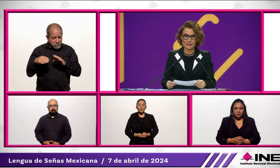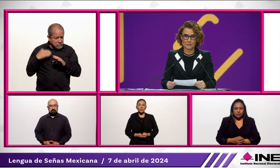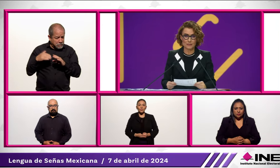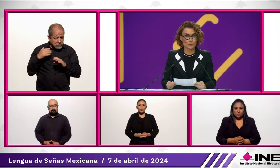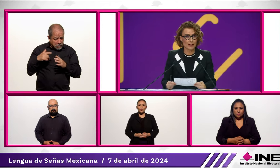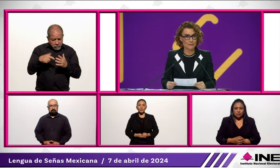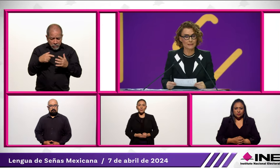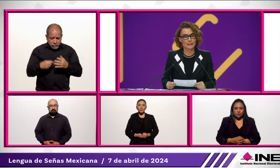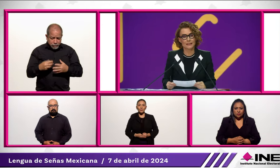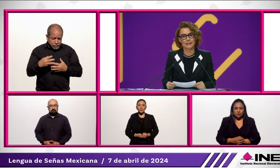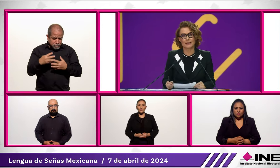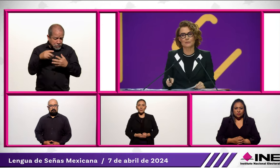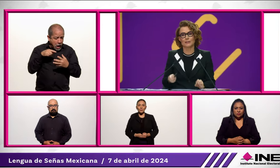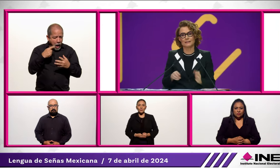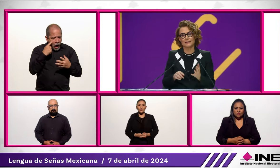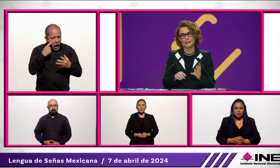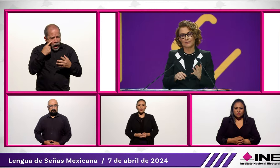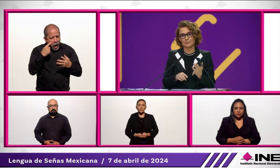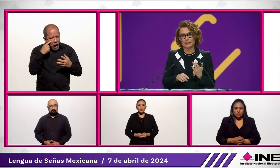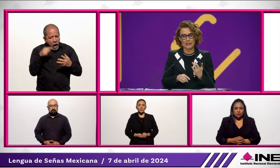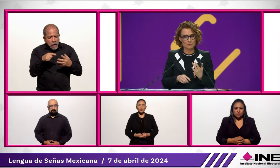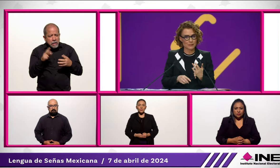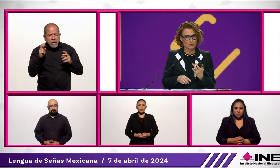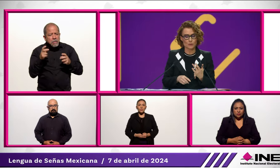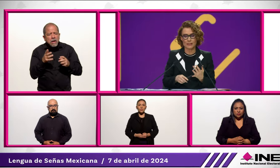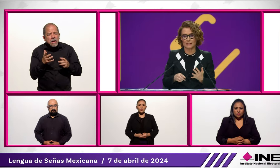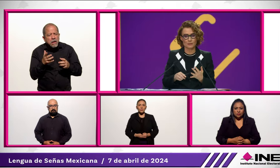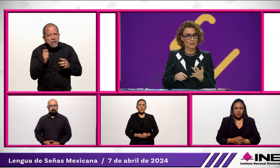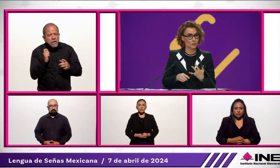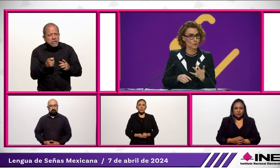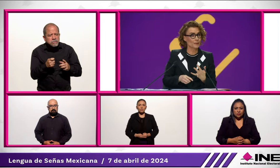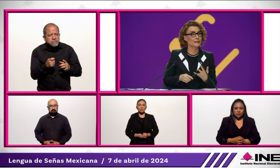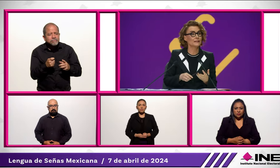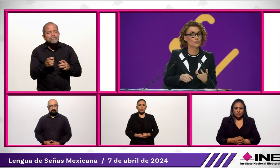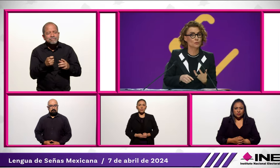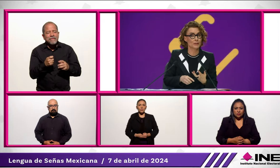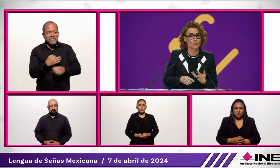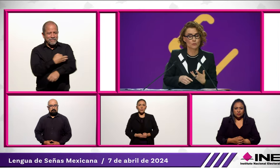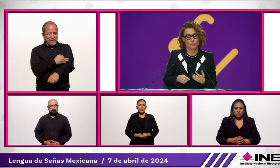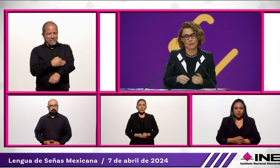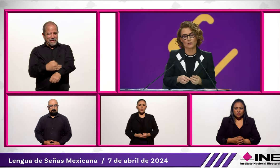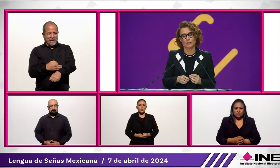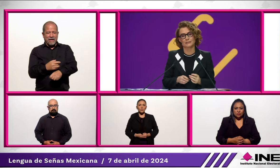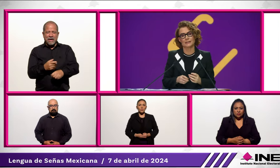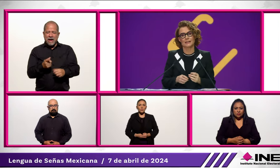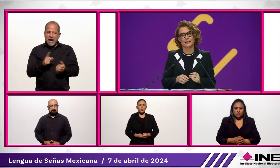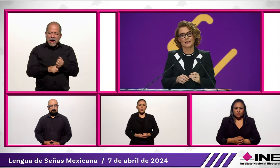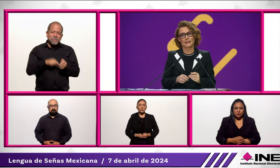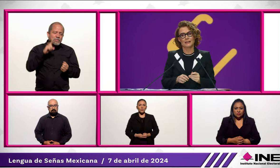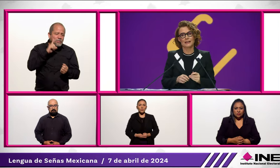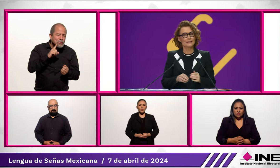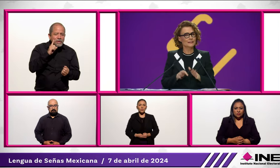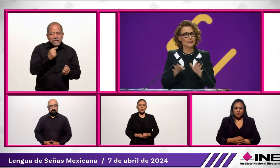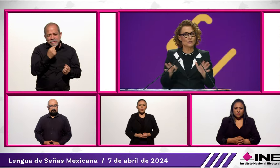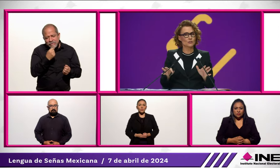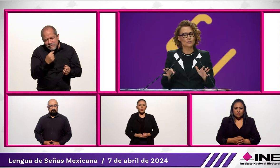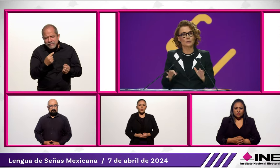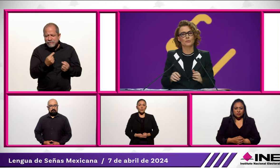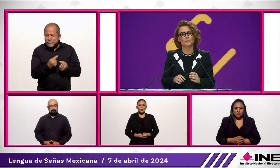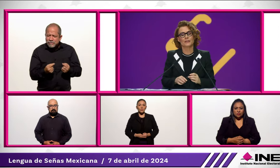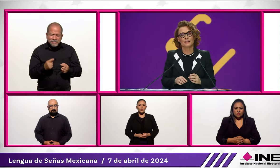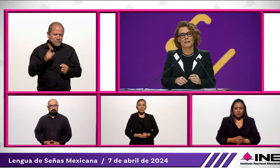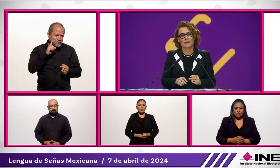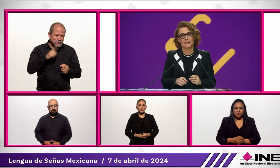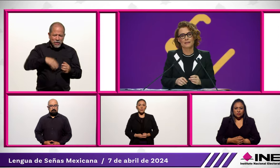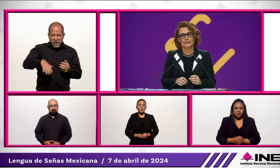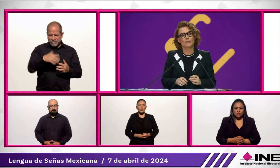cosas que mencionaban era que la violencia intrafamiliar para mujeres, incluso para niños, para adultos mayores, que antes era de otro